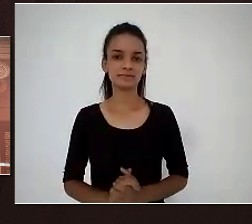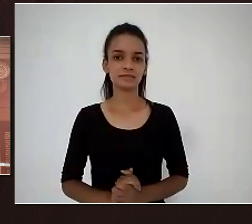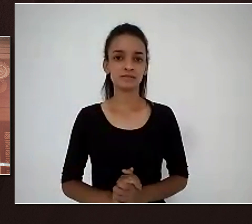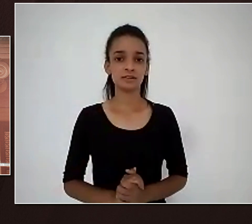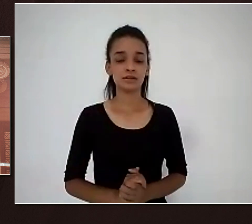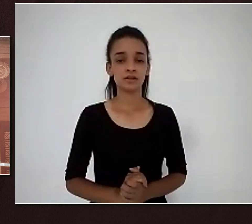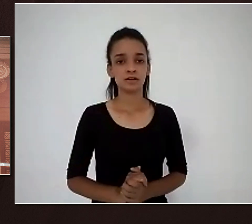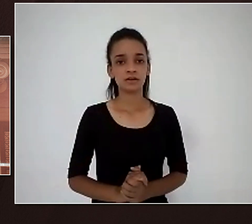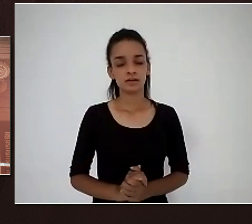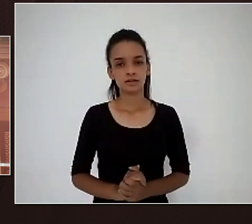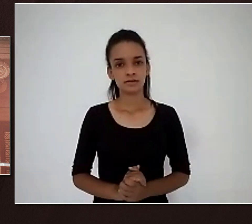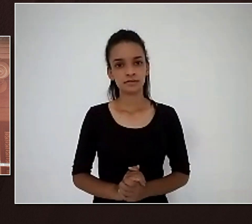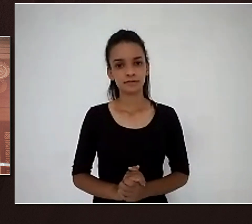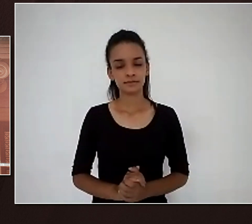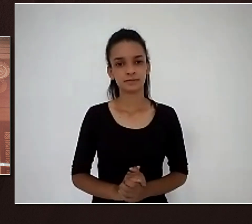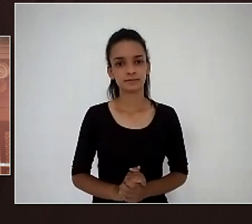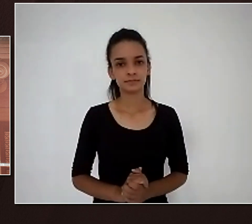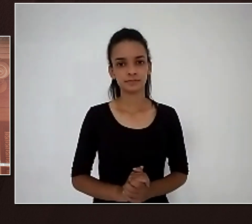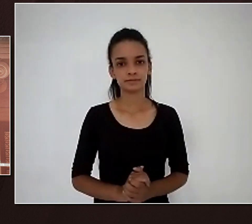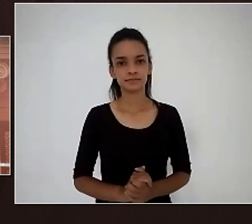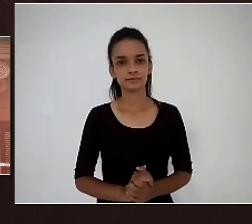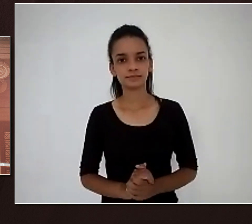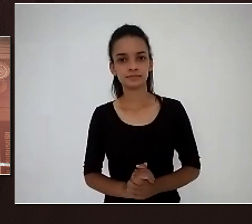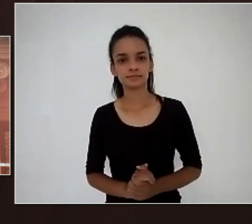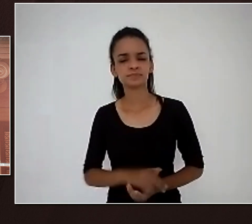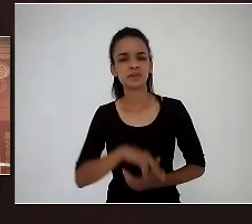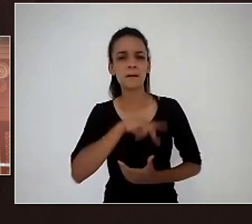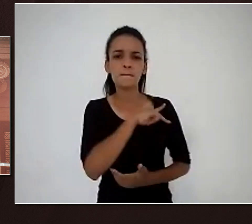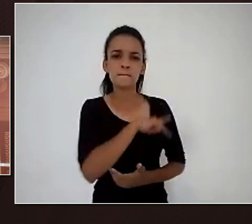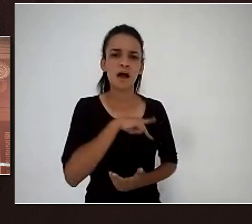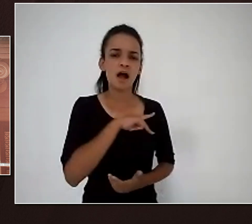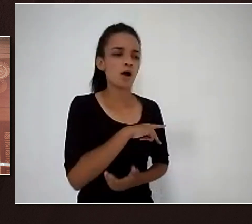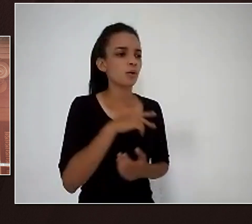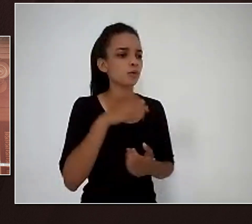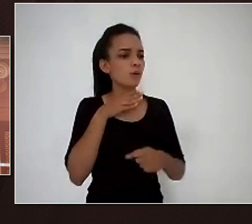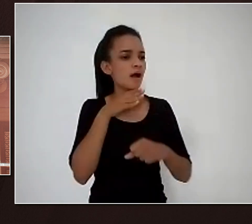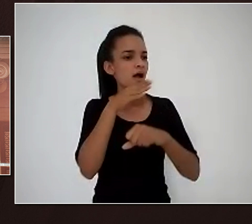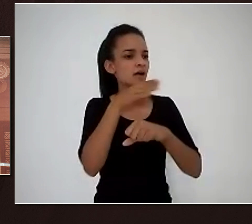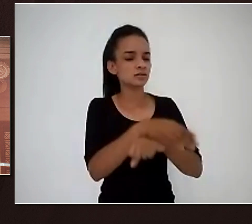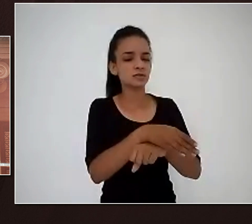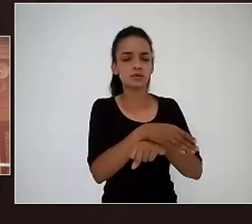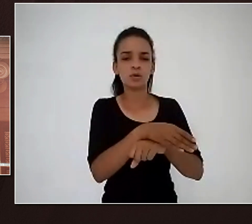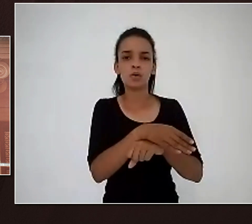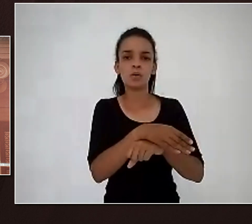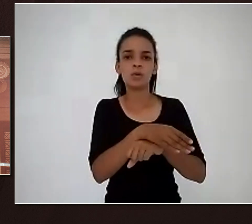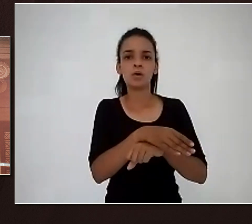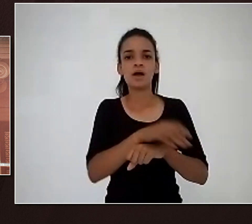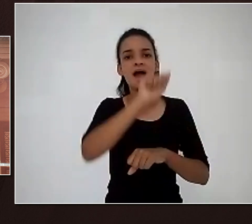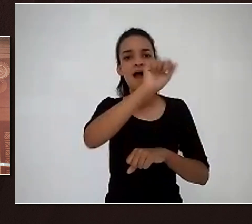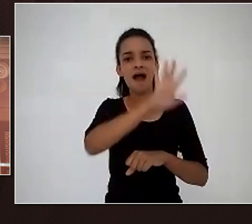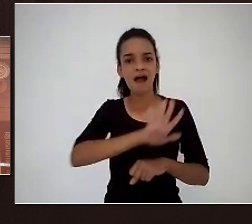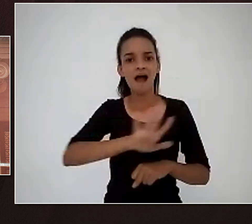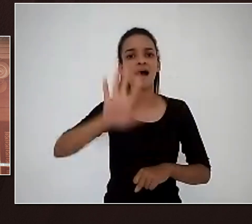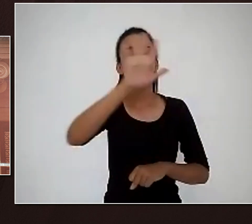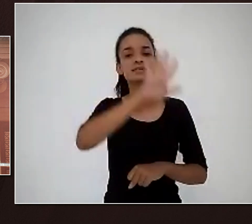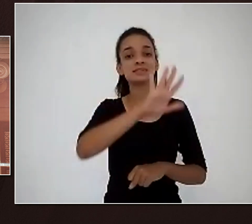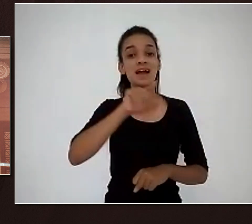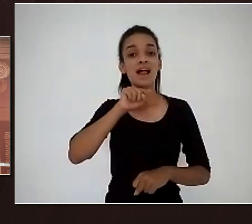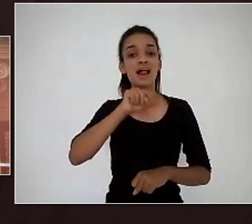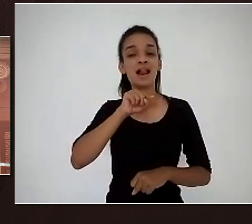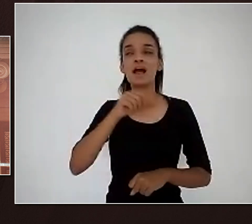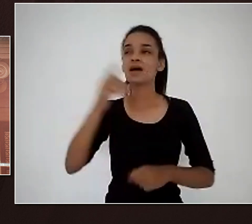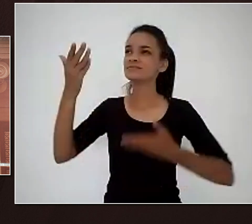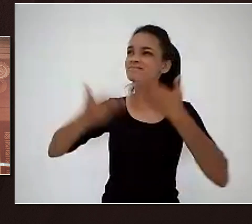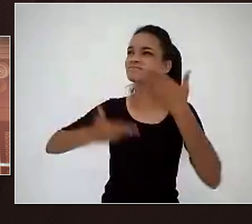o dia em que ele entrou na Ásia, ele serviu ao Senhor com toda humildade, lágrimas